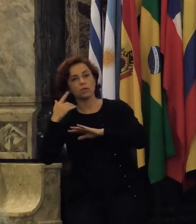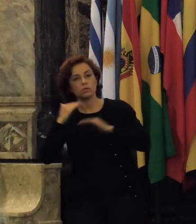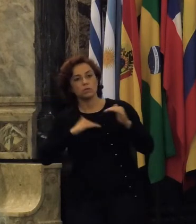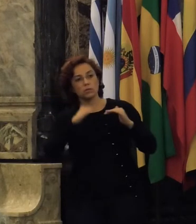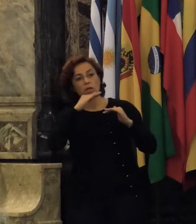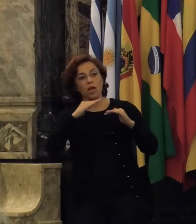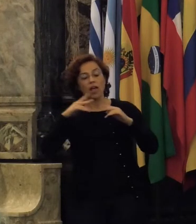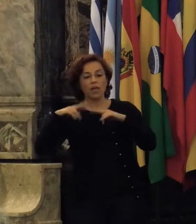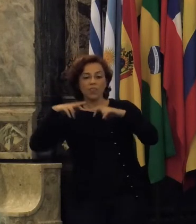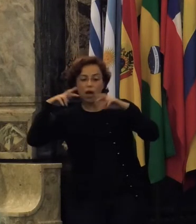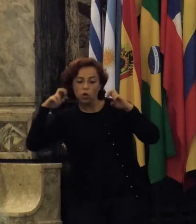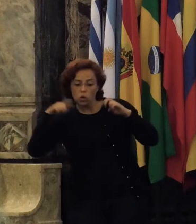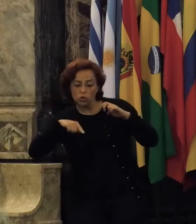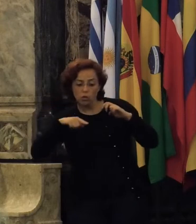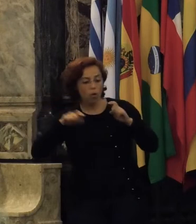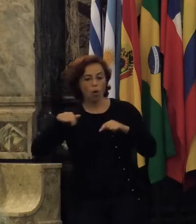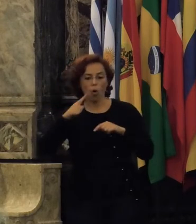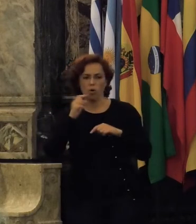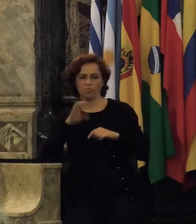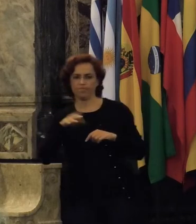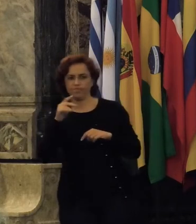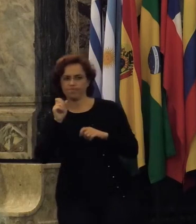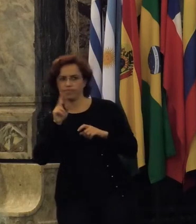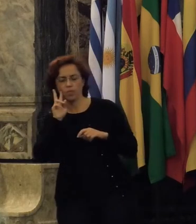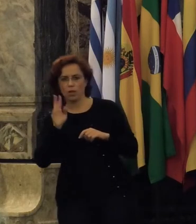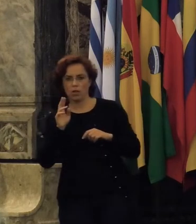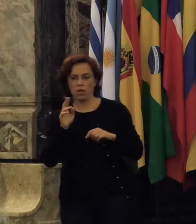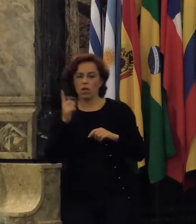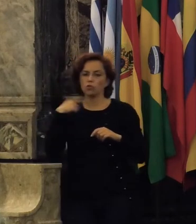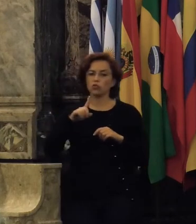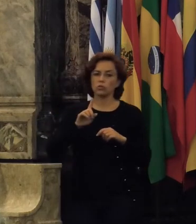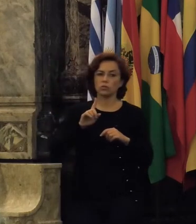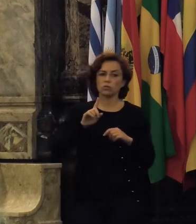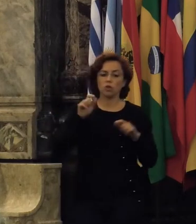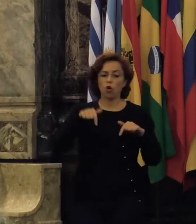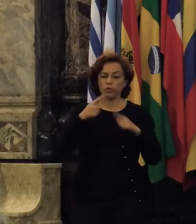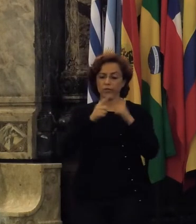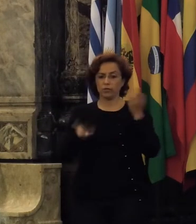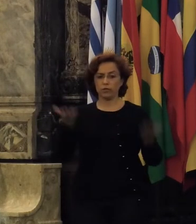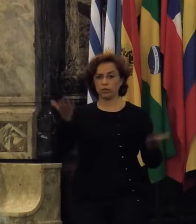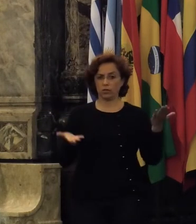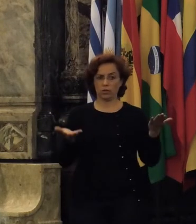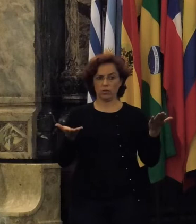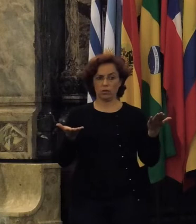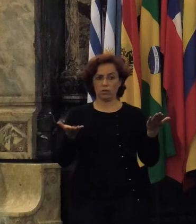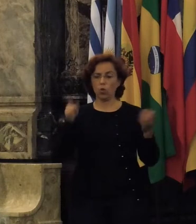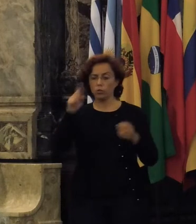categoría diagnóstica, hoy es un prejuicio. Entonces, fíjense de qué manera